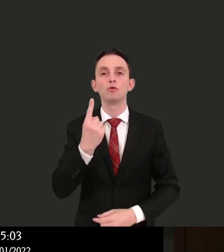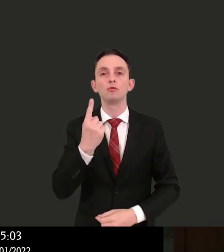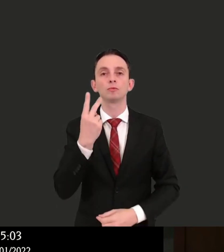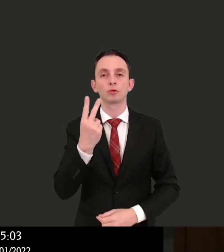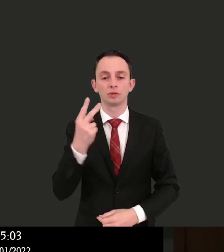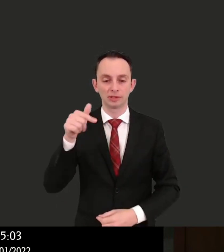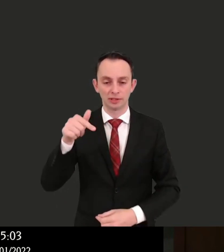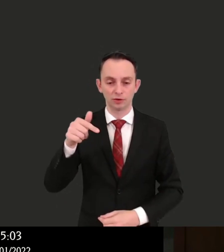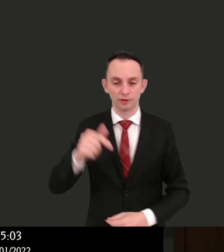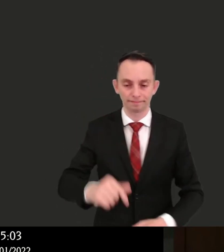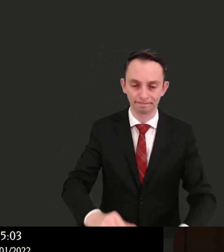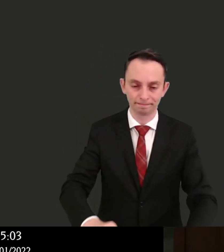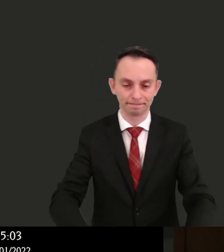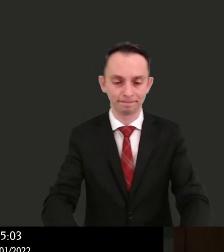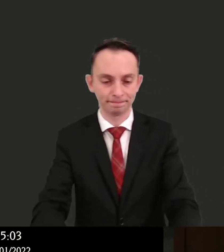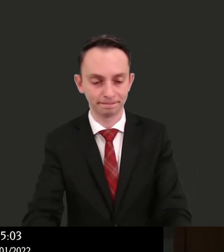127.